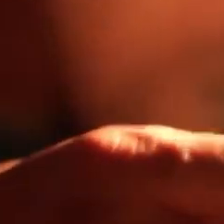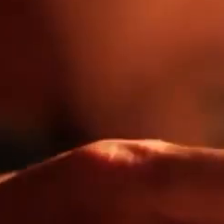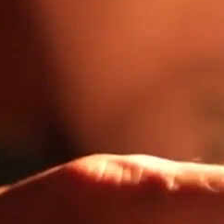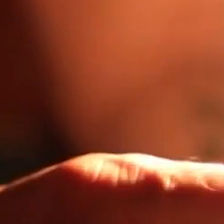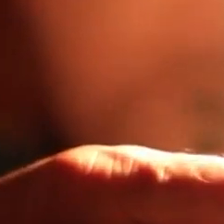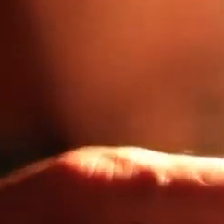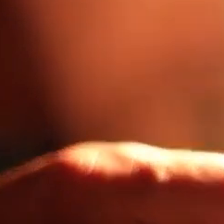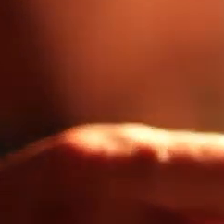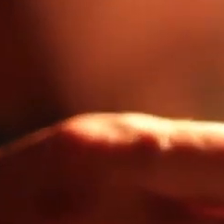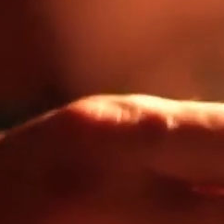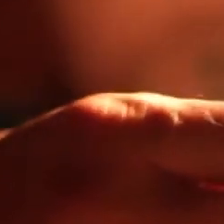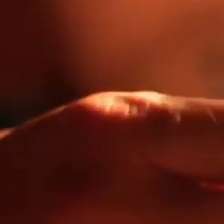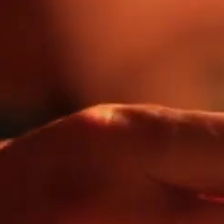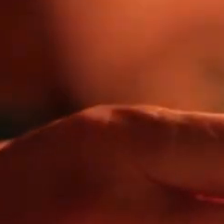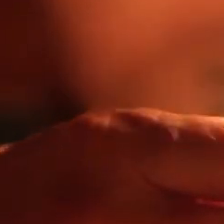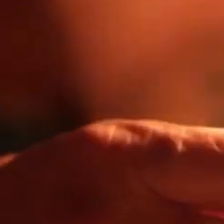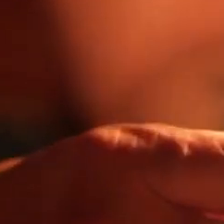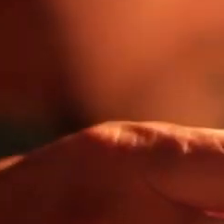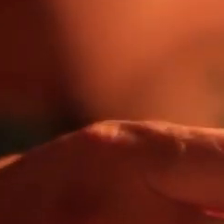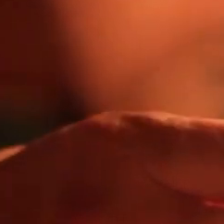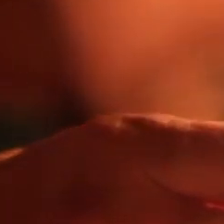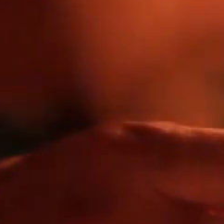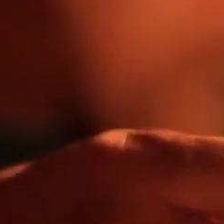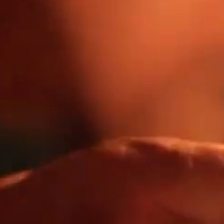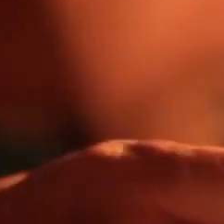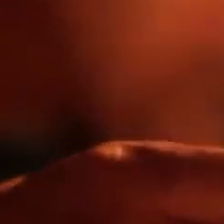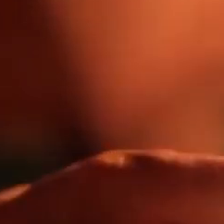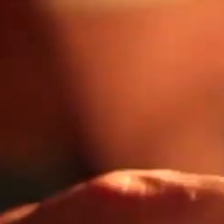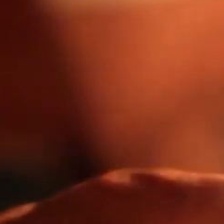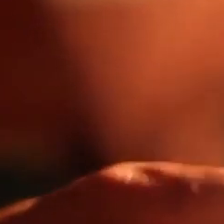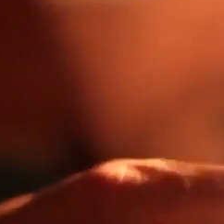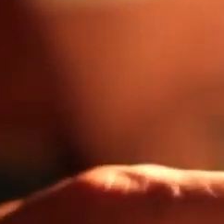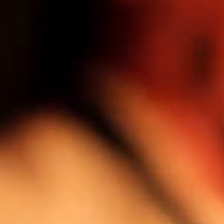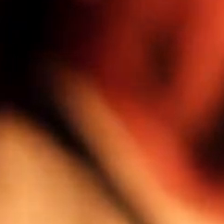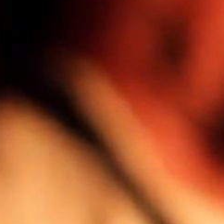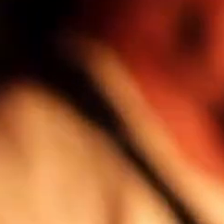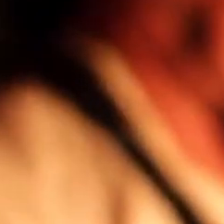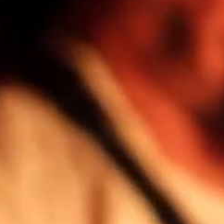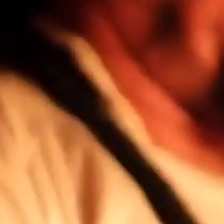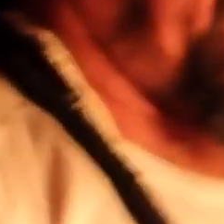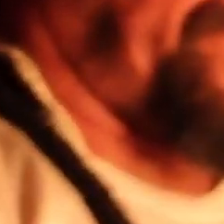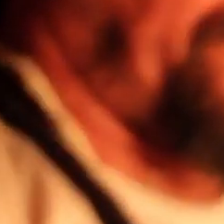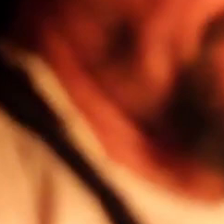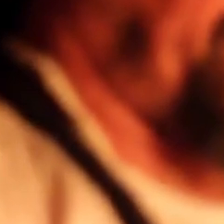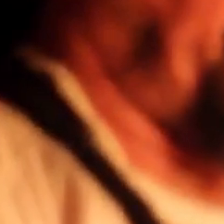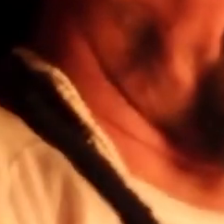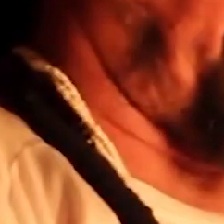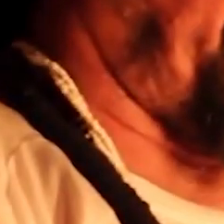Eu morri sem me interrogar.